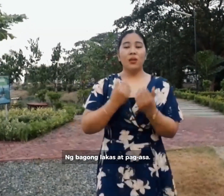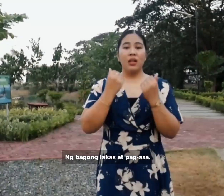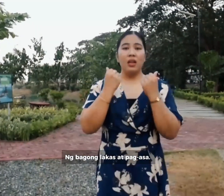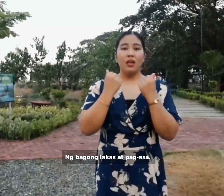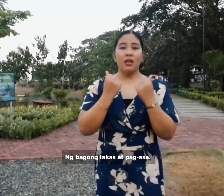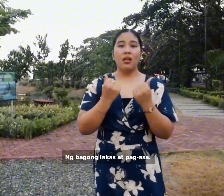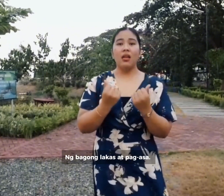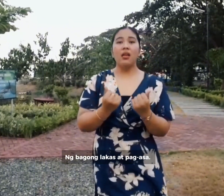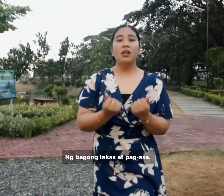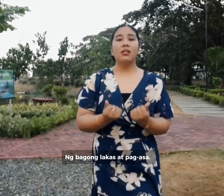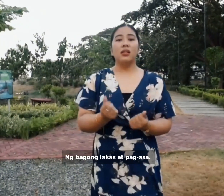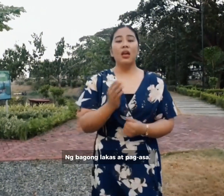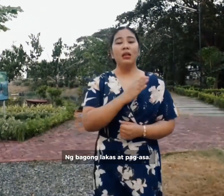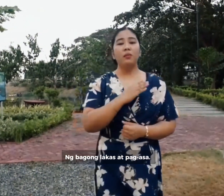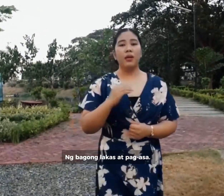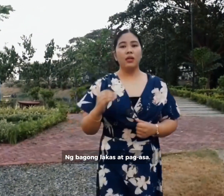bagong lakas at